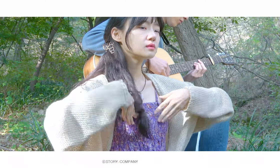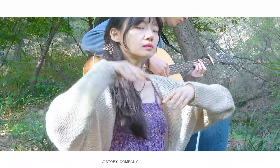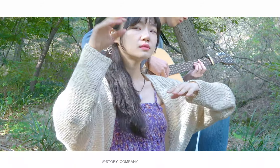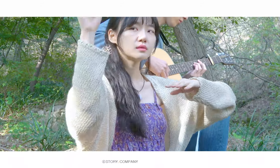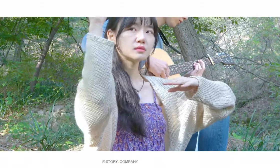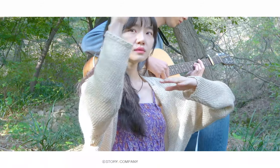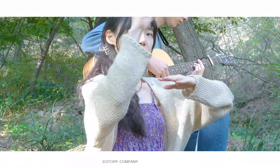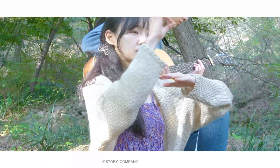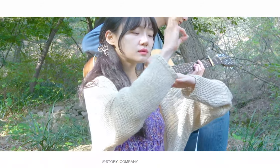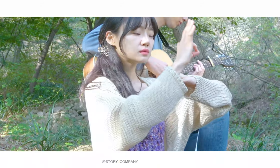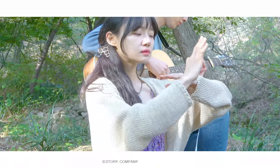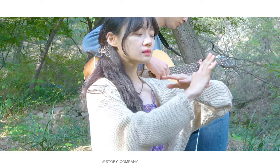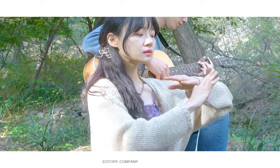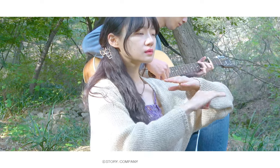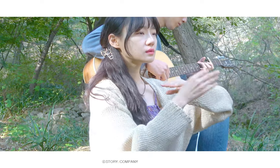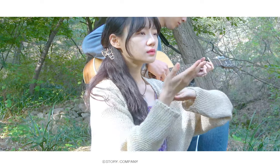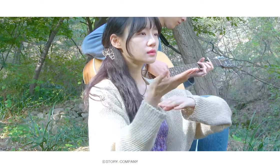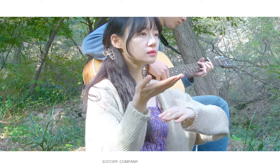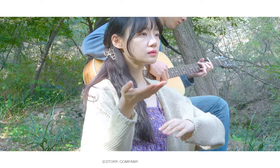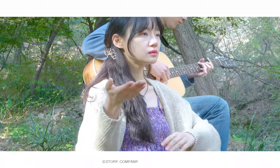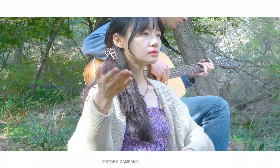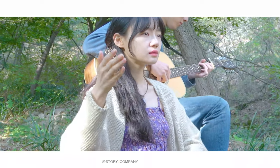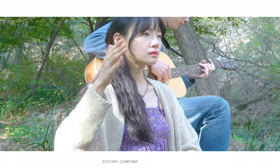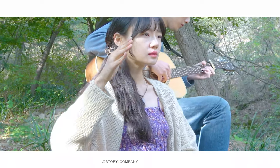저물었다지만 1.